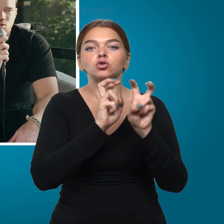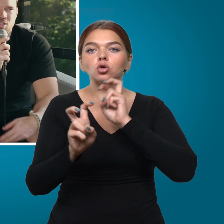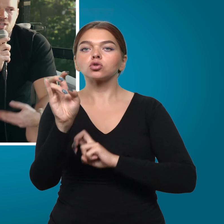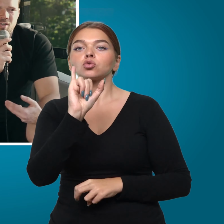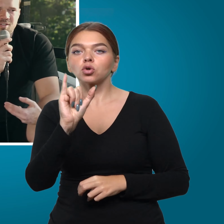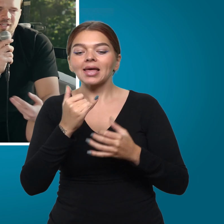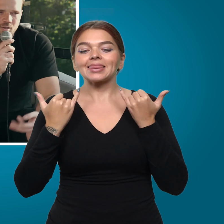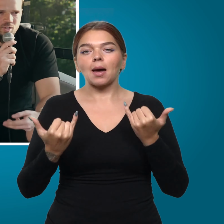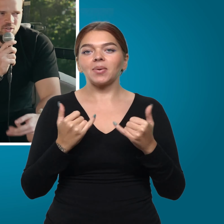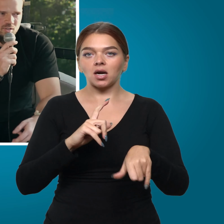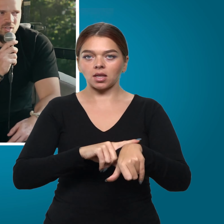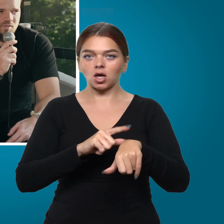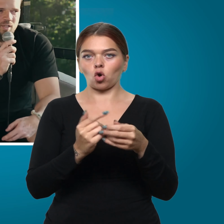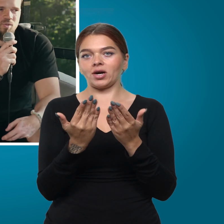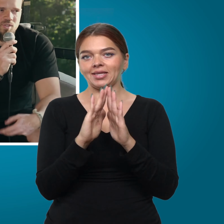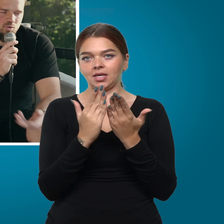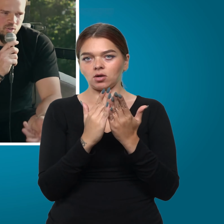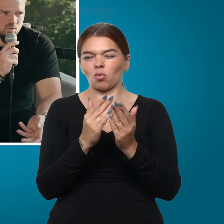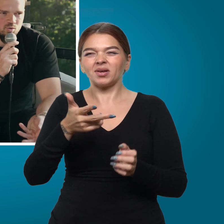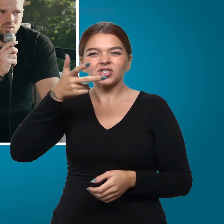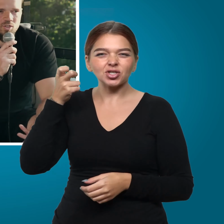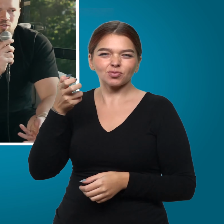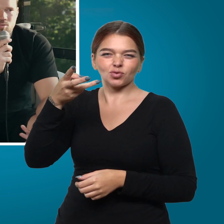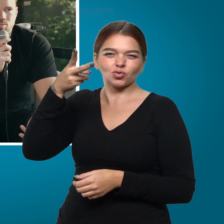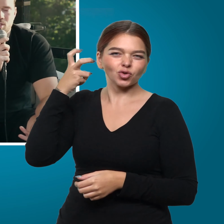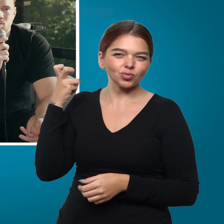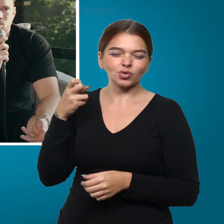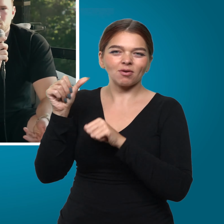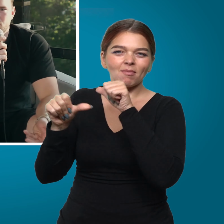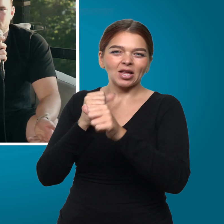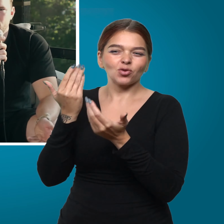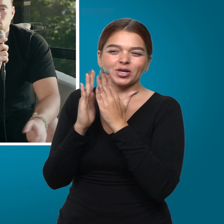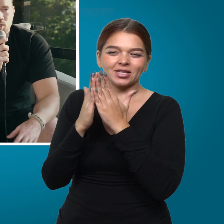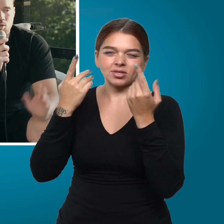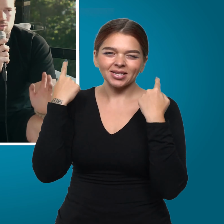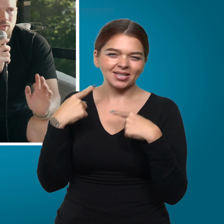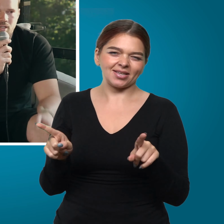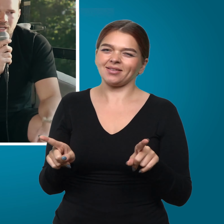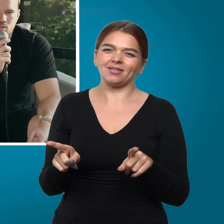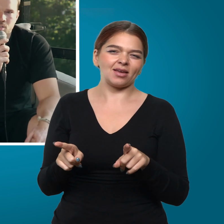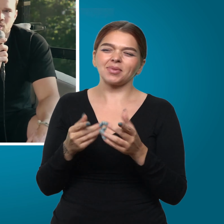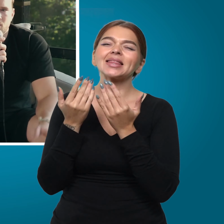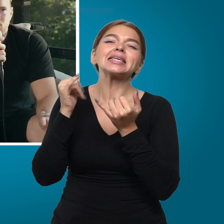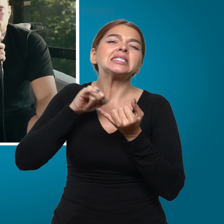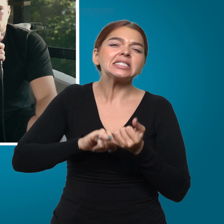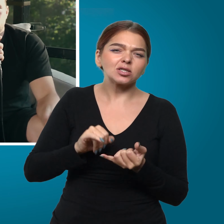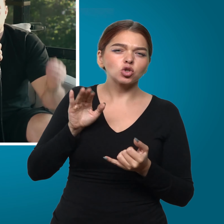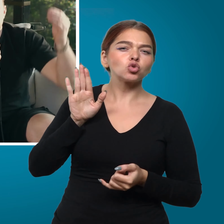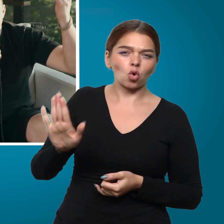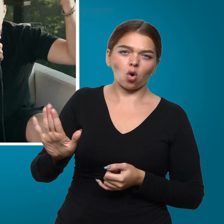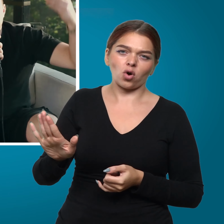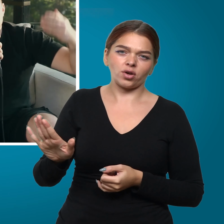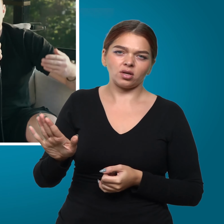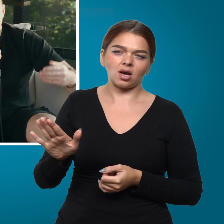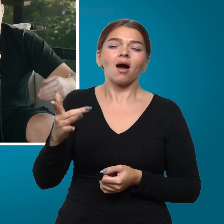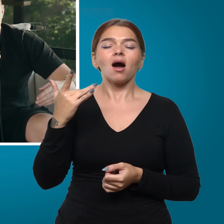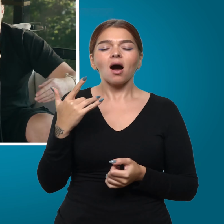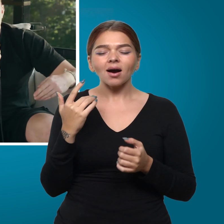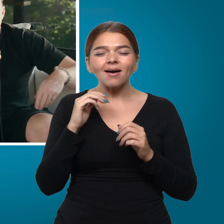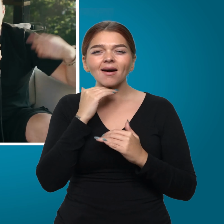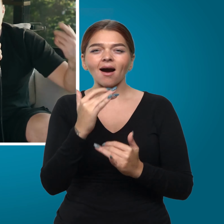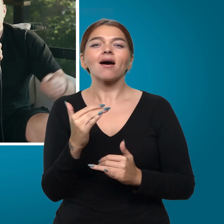kurios tikriausiai kažkada gyvenime vis tiek norėsit sugrįžti. Aš pasiėmiau kažkada, gal jau baigiau bakalauro, tada pasiėmiau privalomos